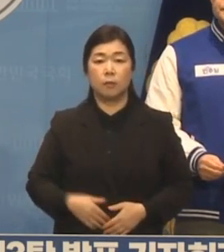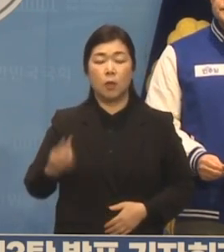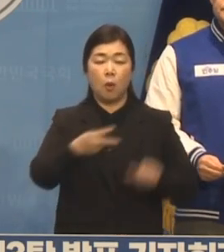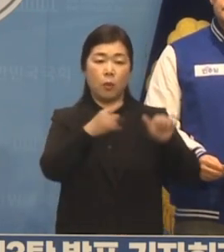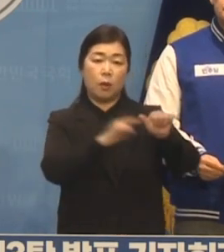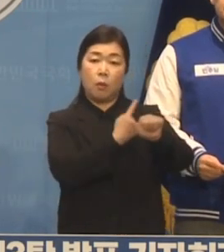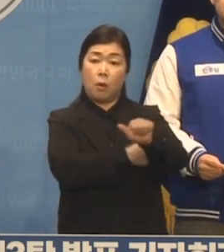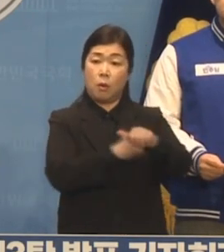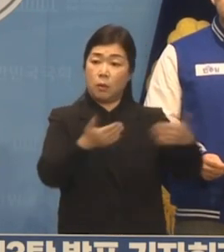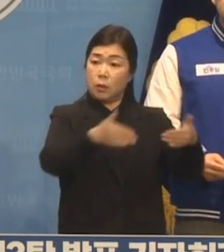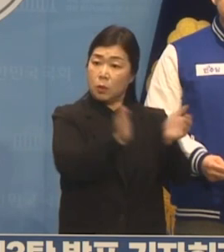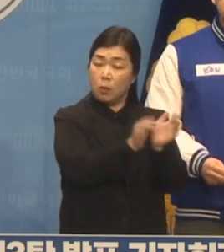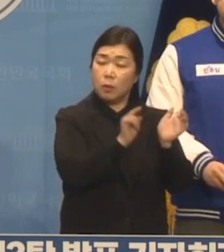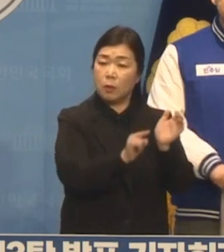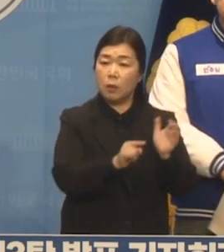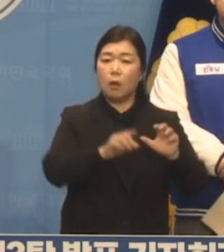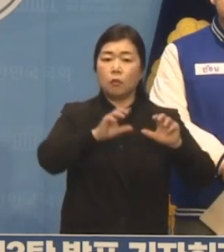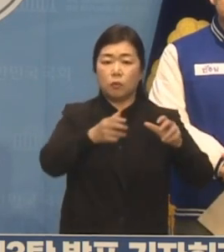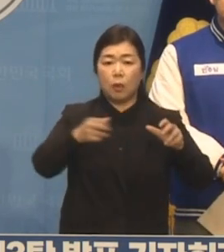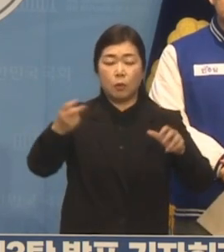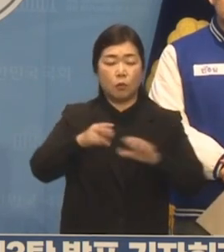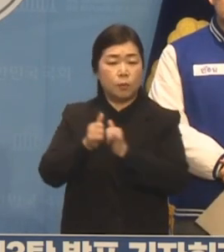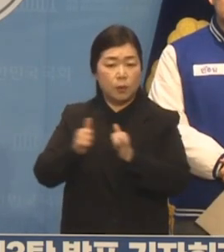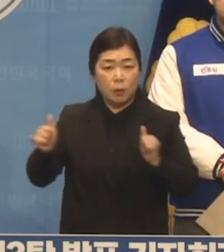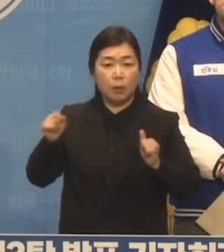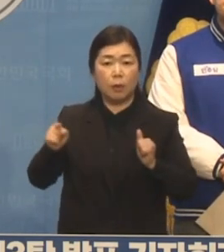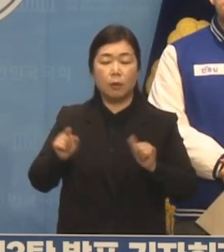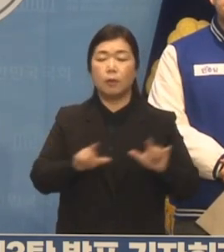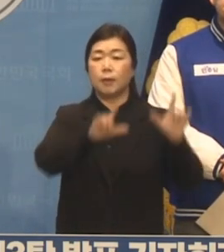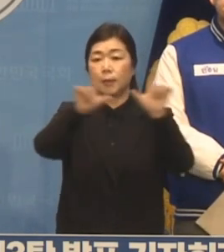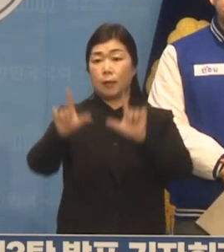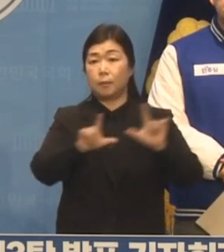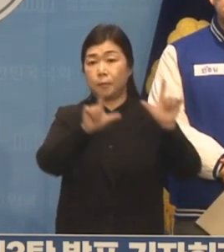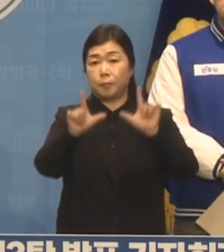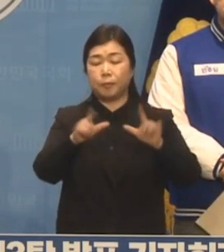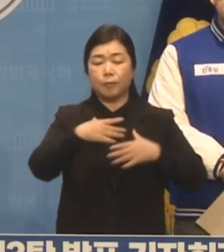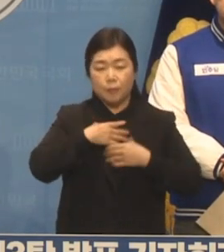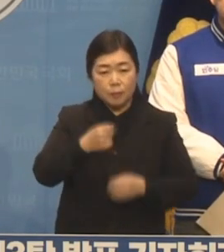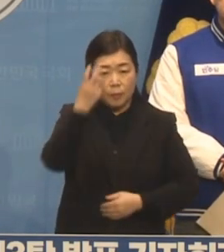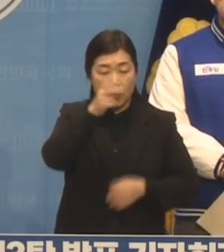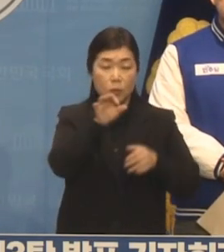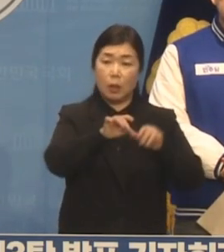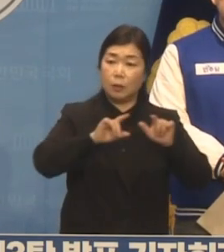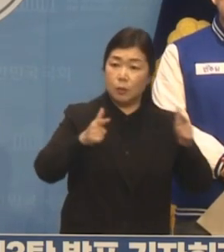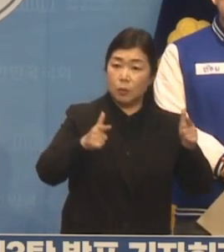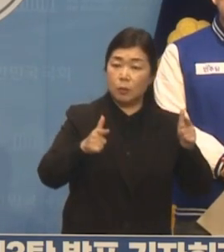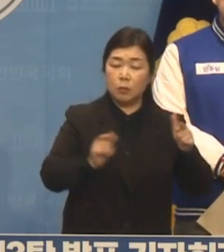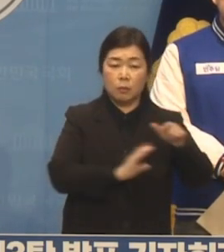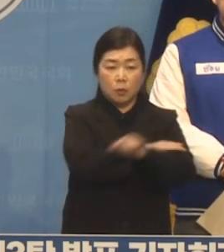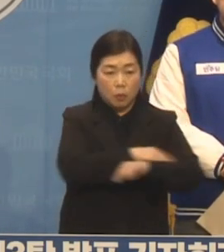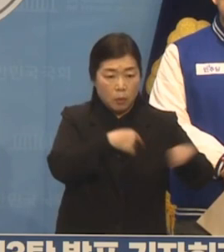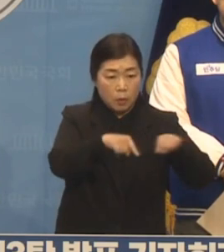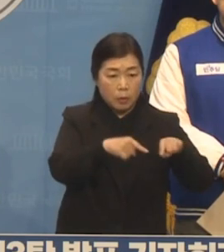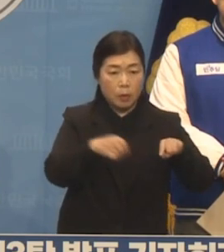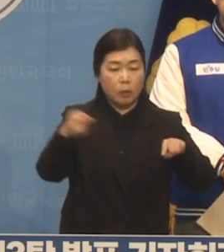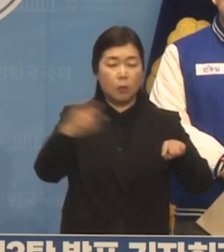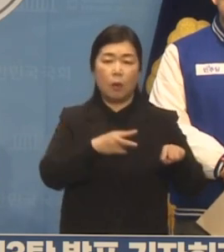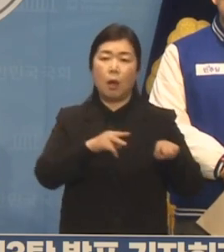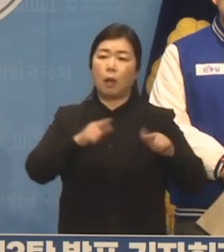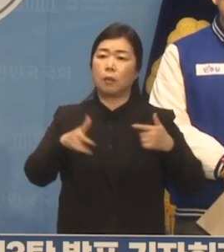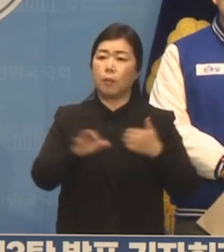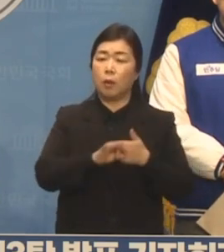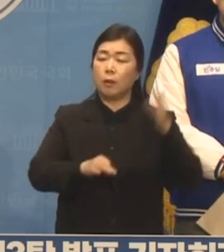5대 권력기관이 국가나 국민의 삶과 안위를 살피는 것이 아니라 정권,